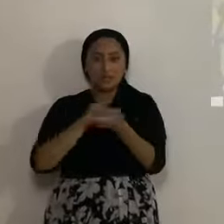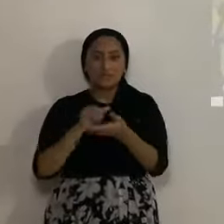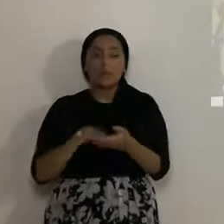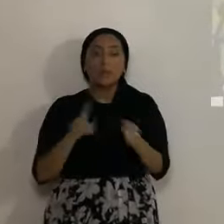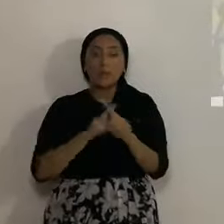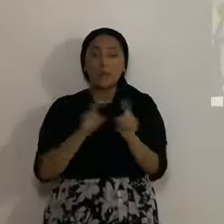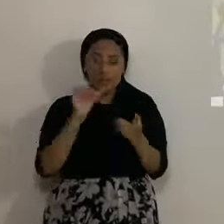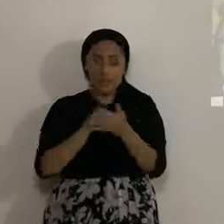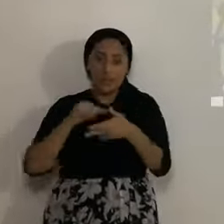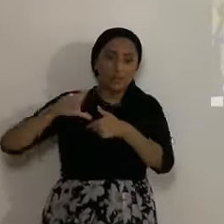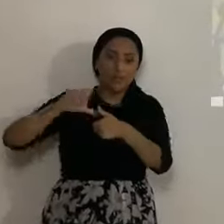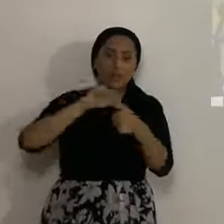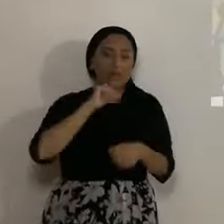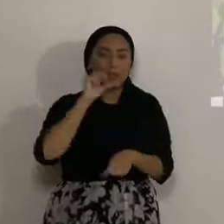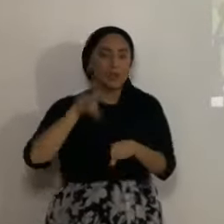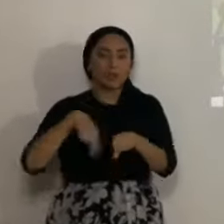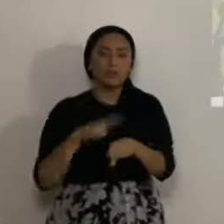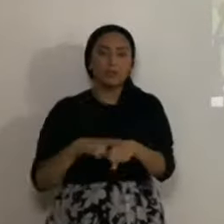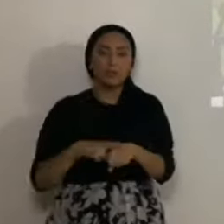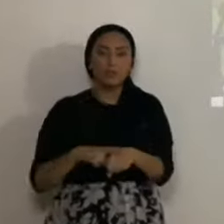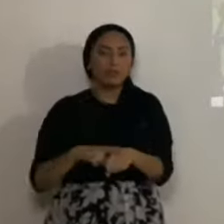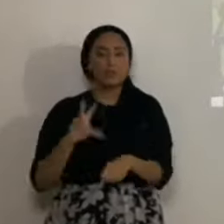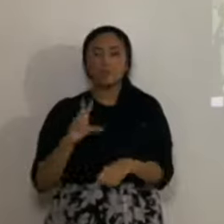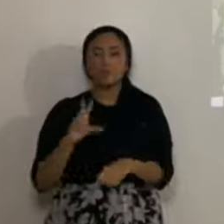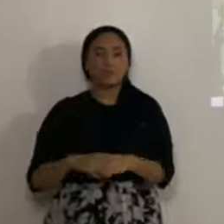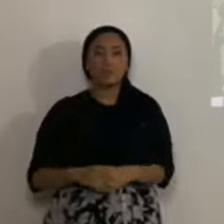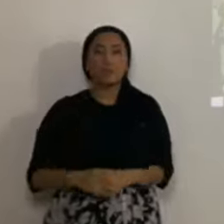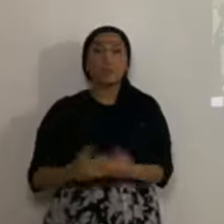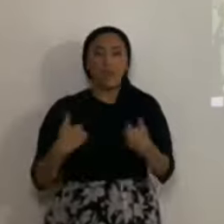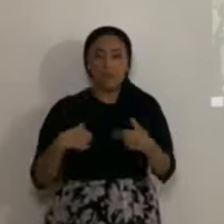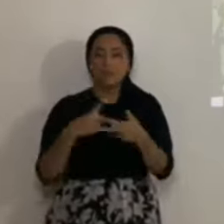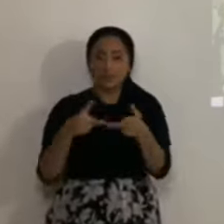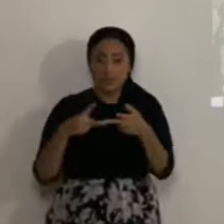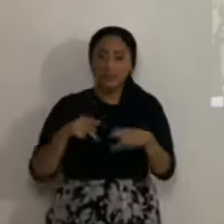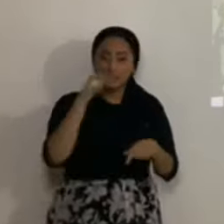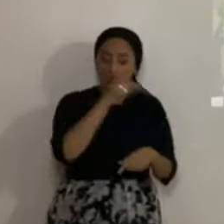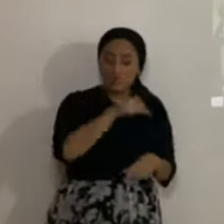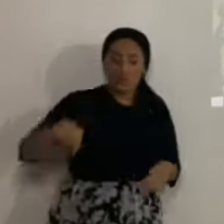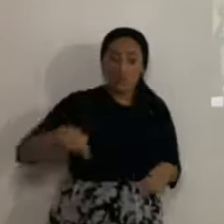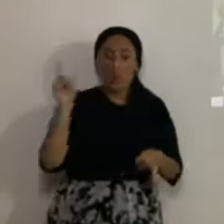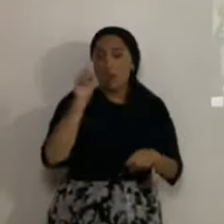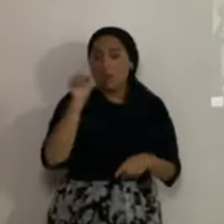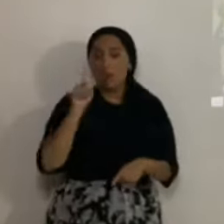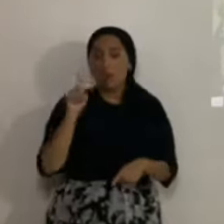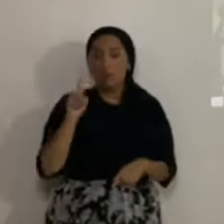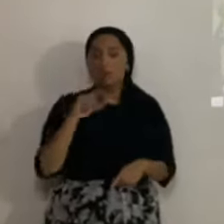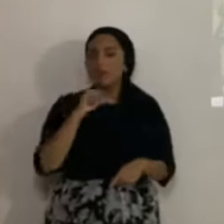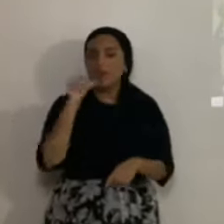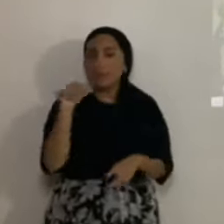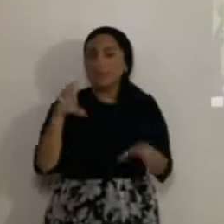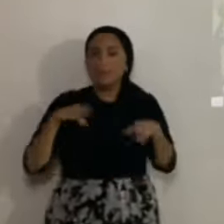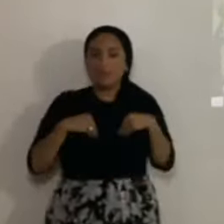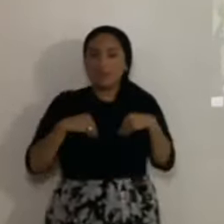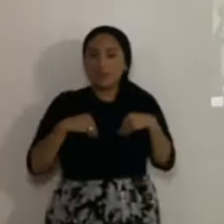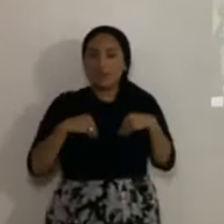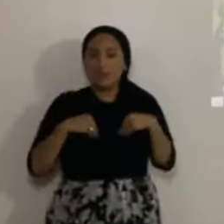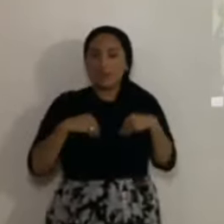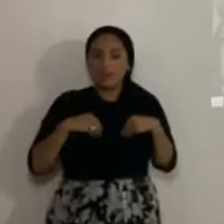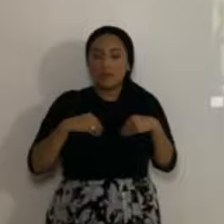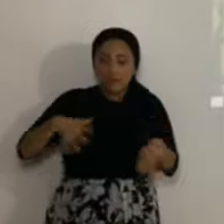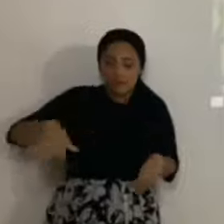pero esos tornados no son normales. No. Y hay zonas donde ni siquiera son aptas, por así decirlo,